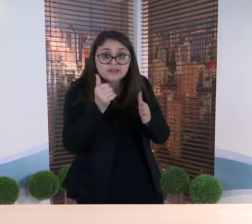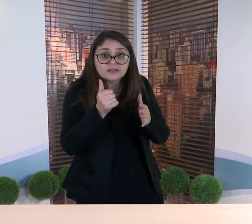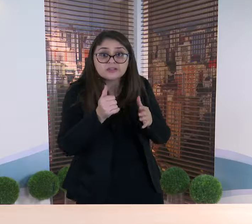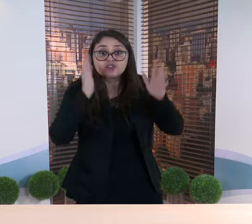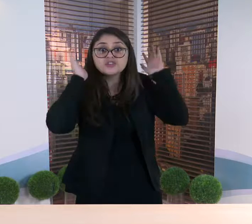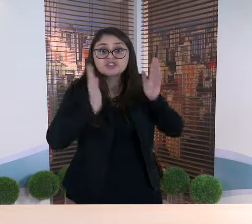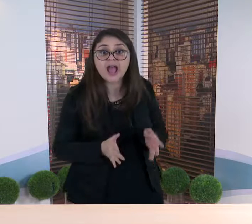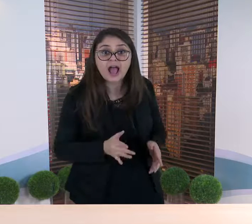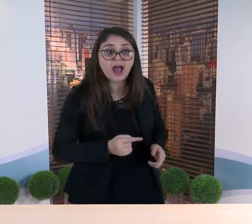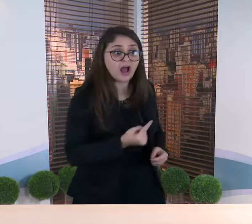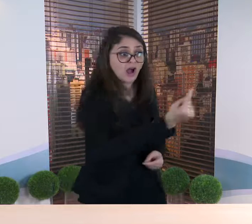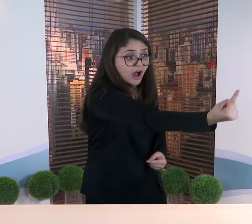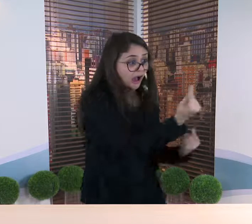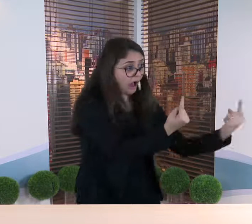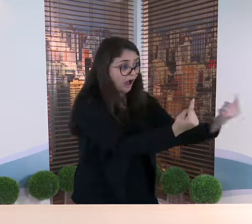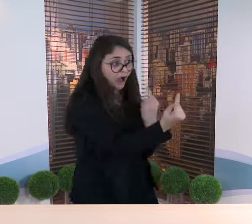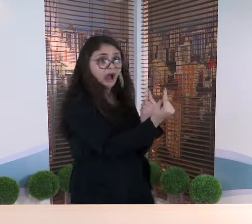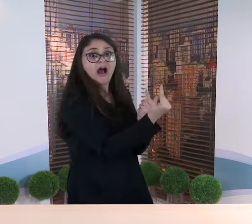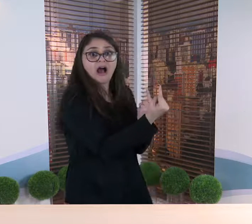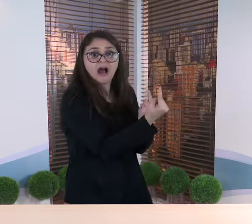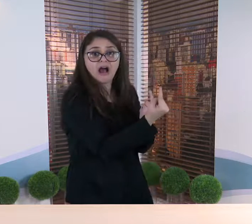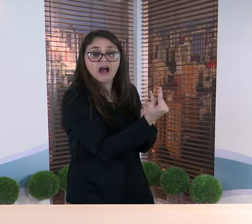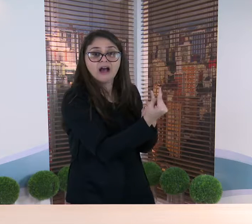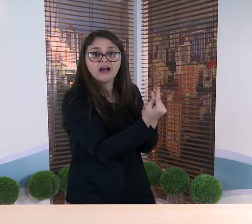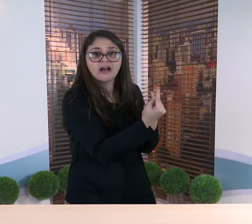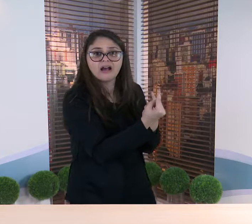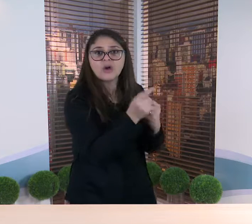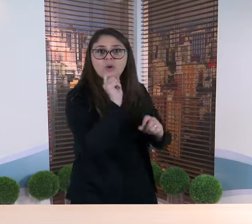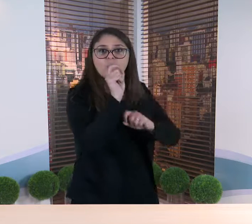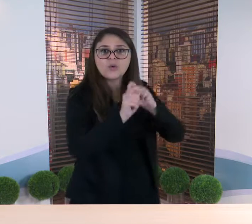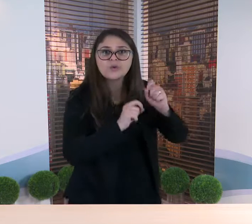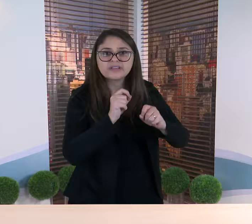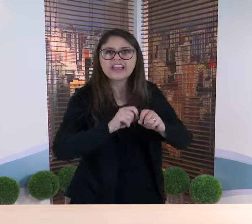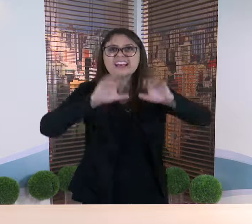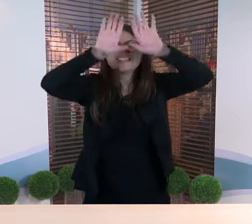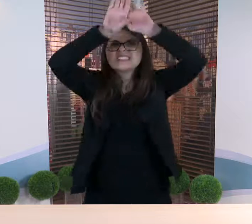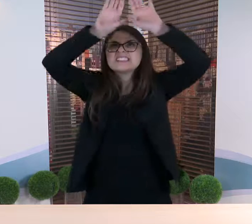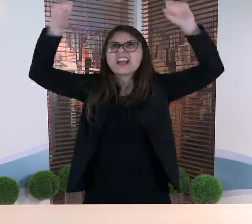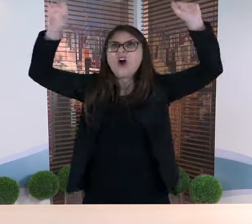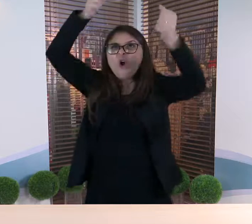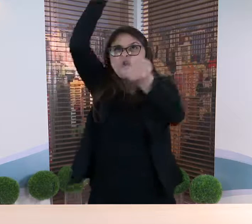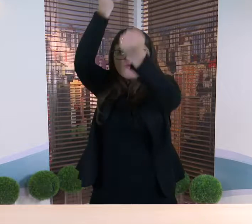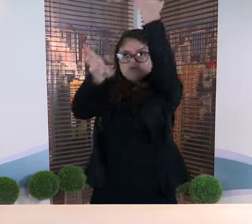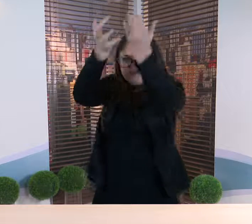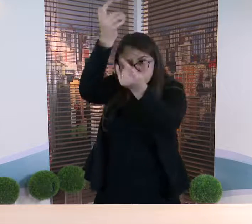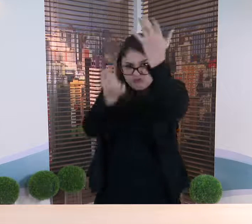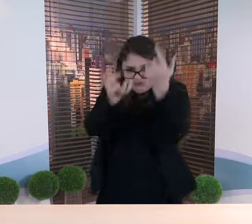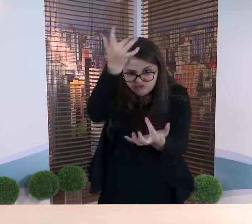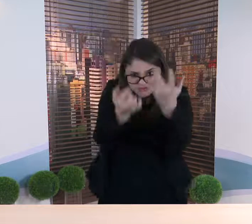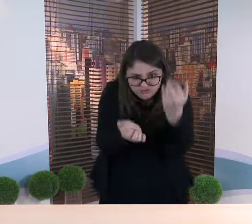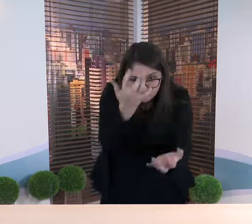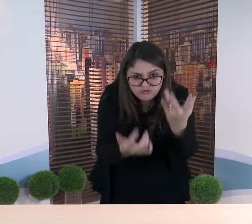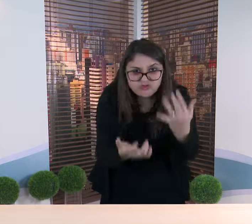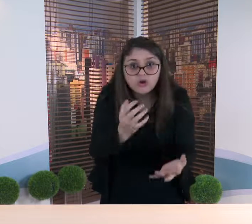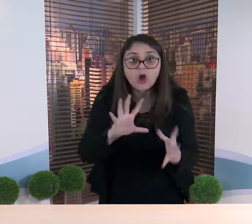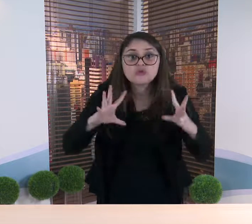o segundo. Agora saberemos que caiu fogo do céu, consumiu num único instante todas as